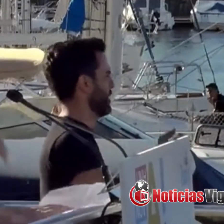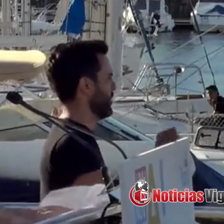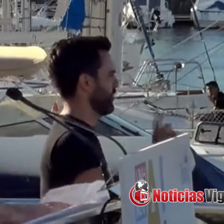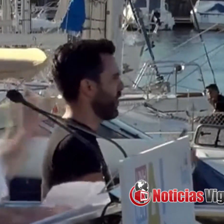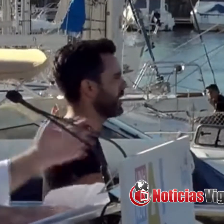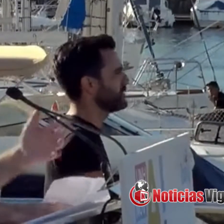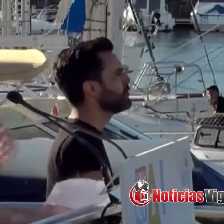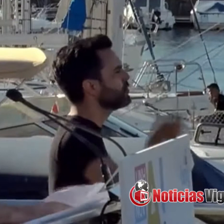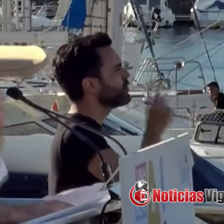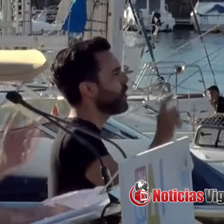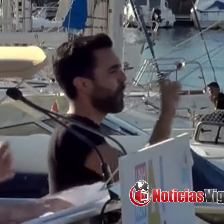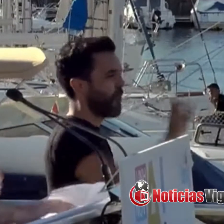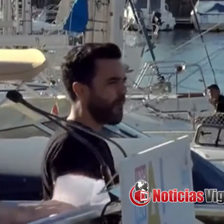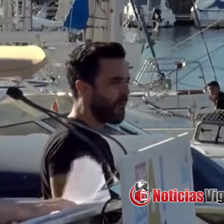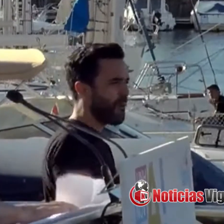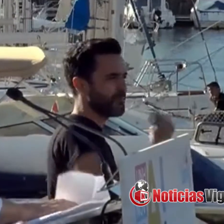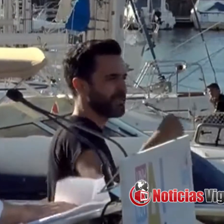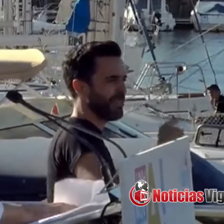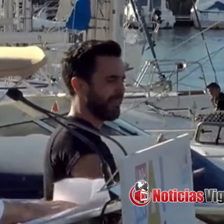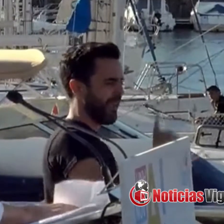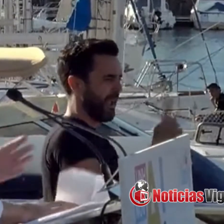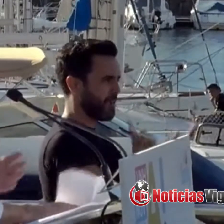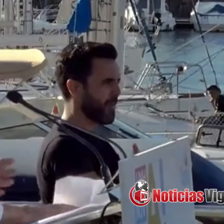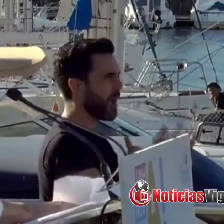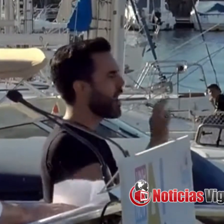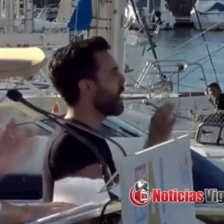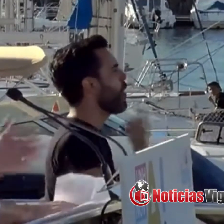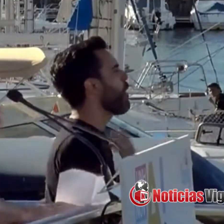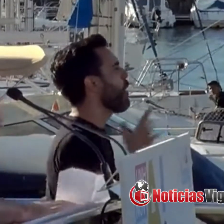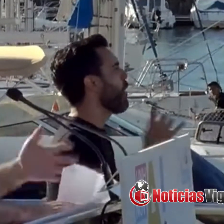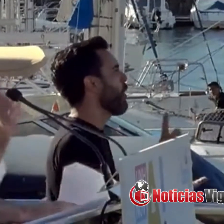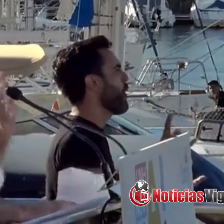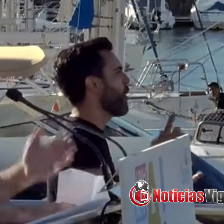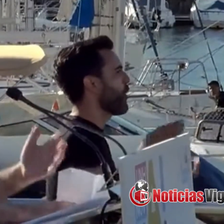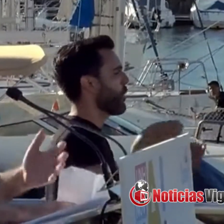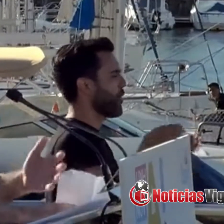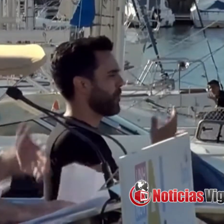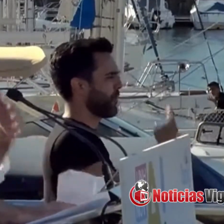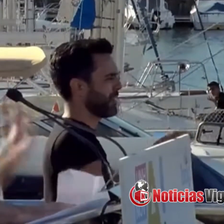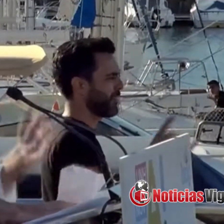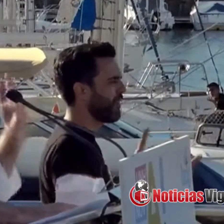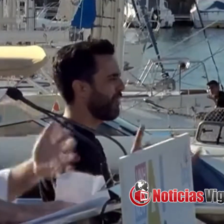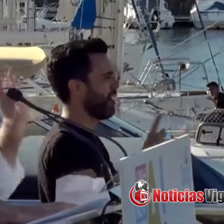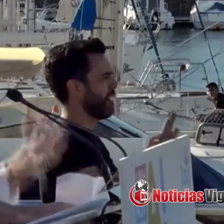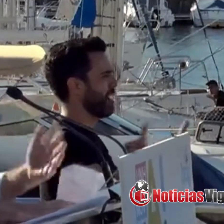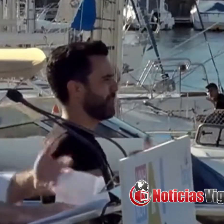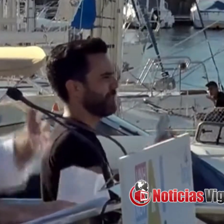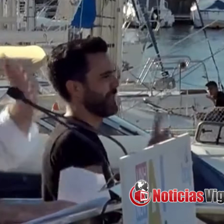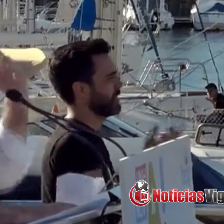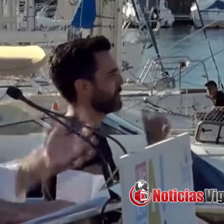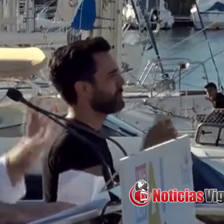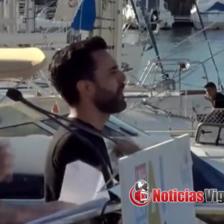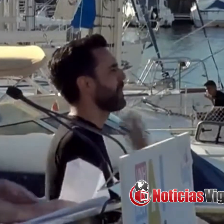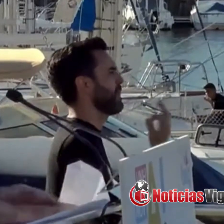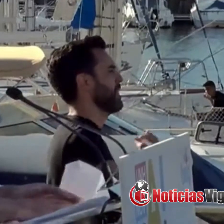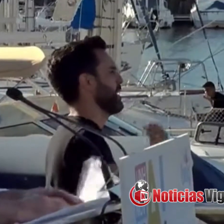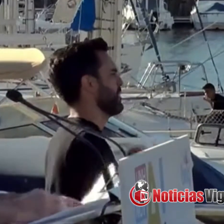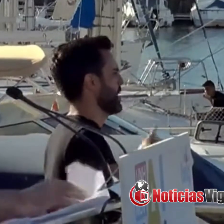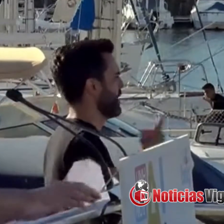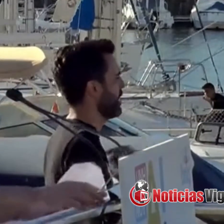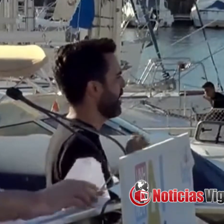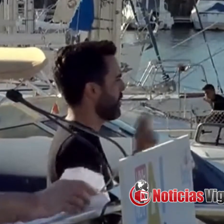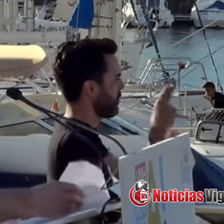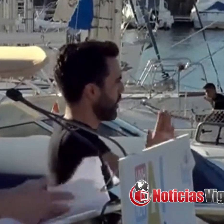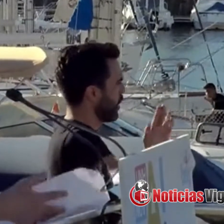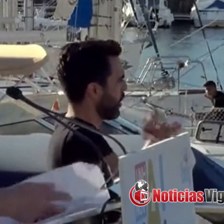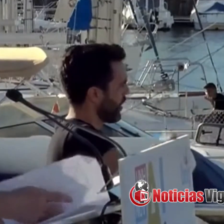trata só de mudar de presidente ou de mudar de partido. Do que se trata é de mudar de políticas. E iso, amigas e amigos, só garante o